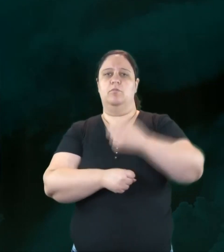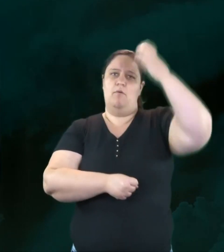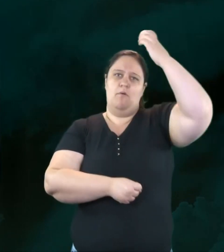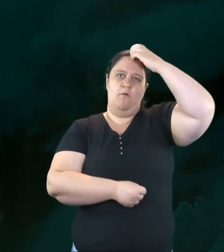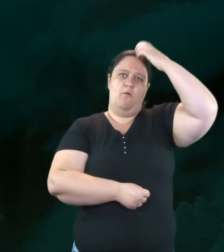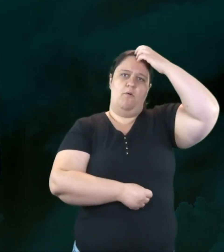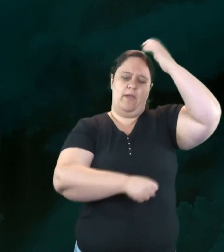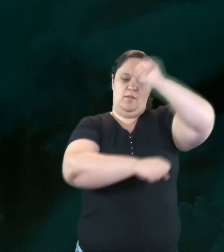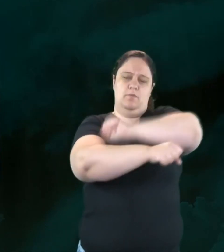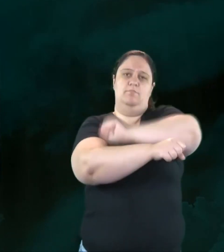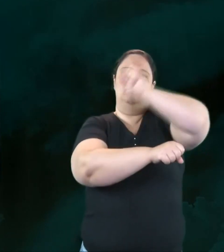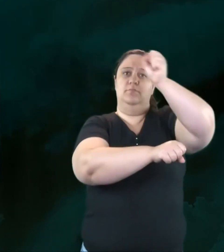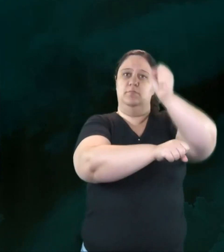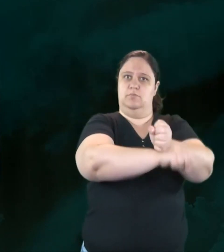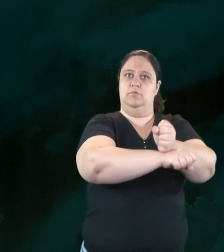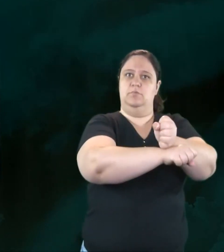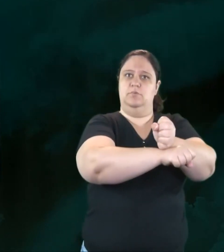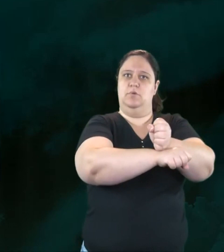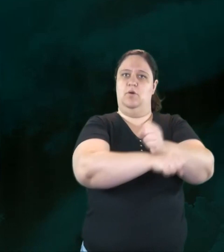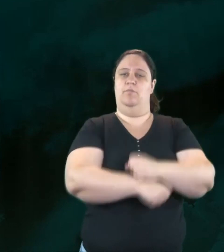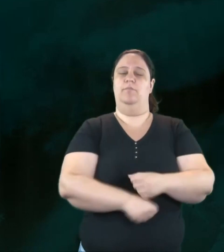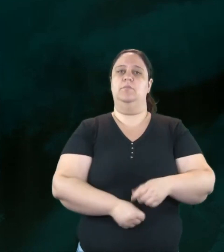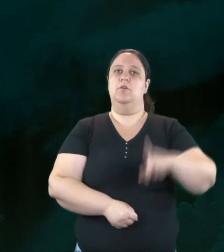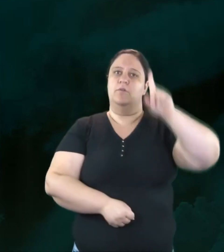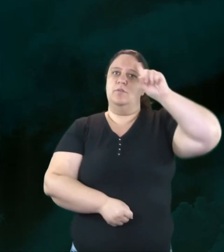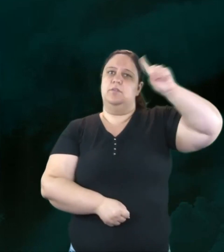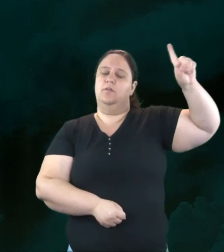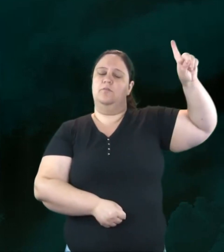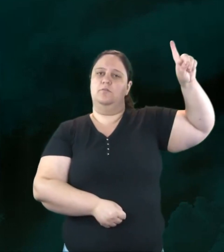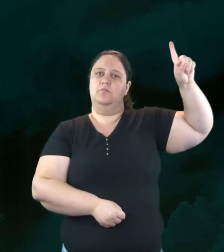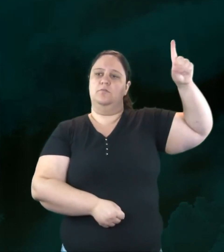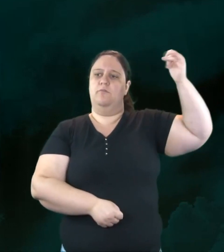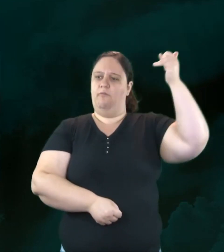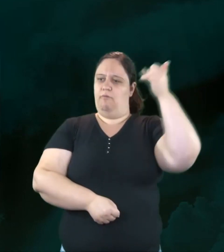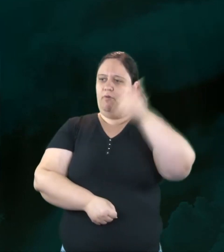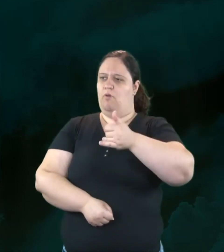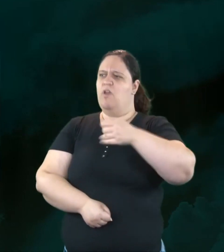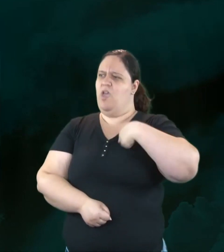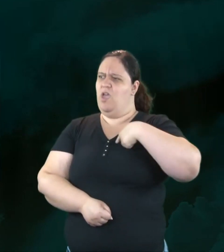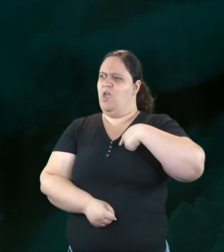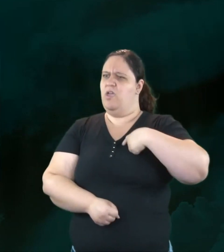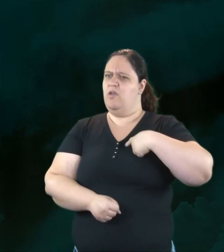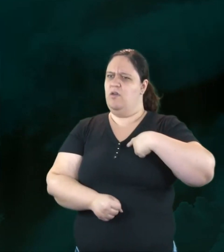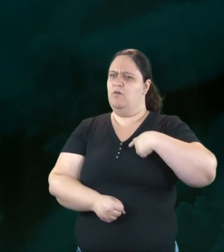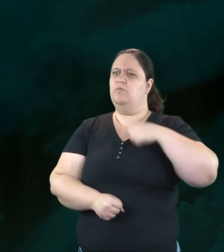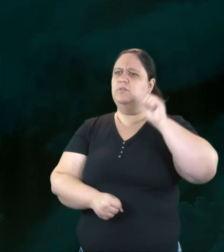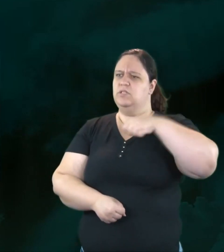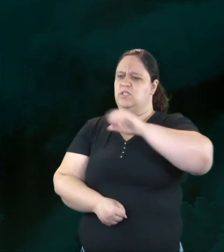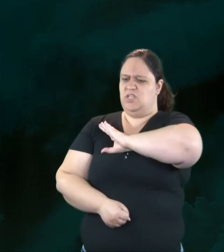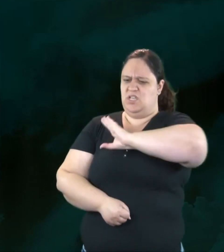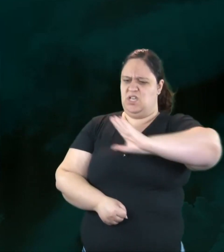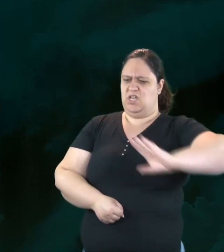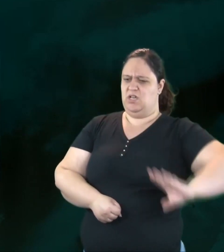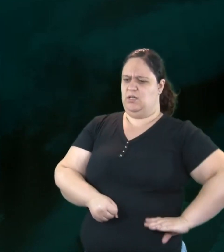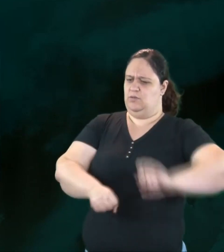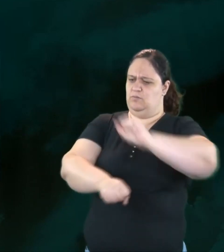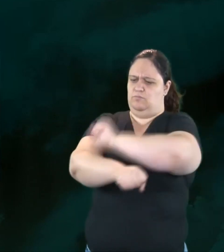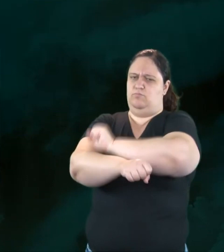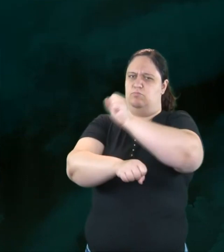Sião. Quer dizer, Deus disse, eu vou constituir o meu rei Cristo sobre o meu monte santo,